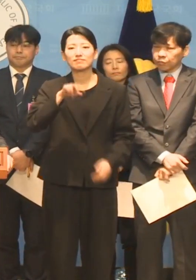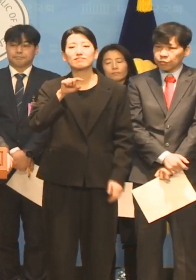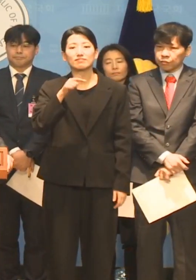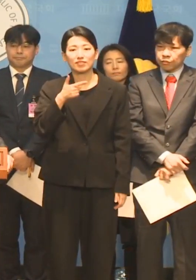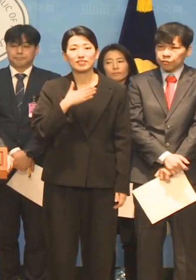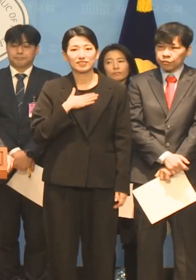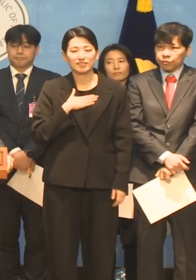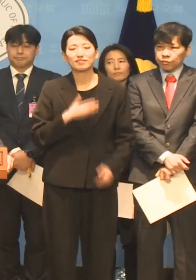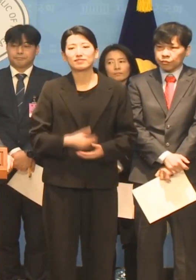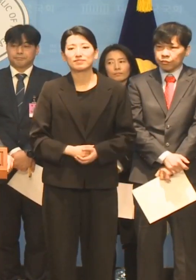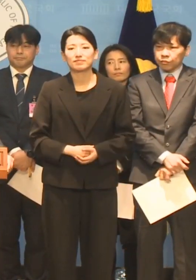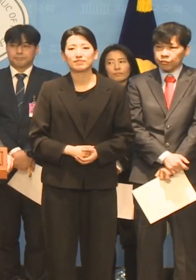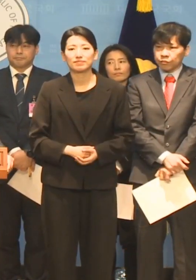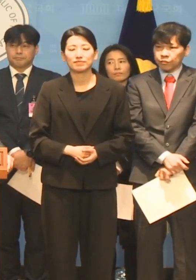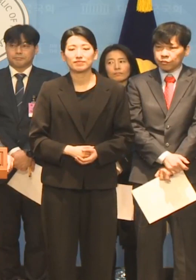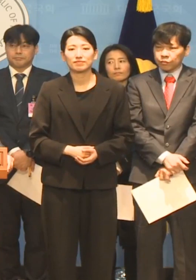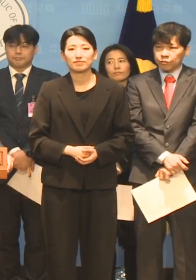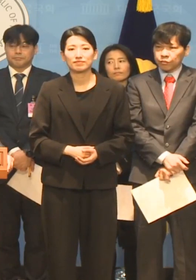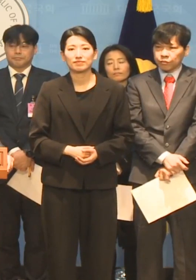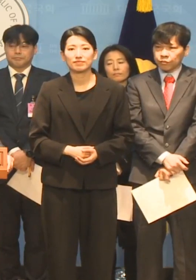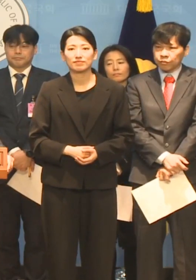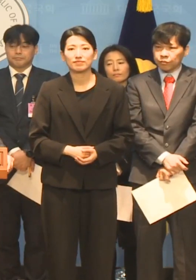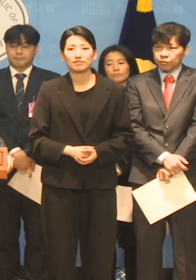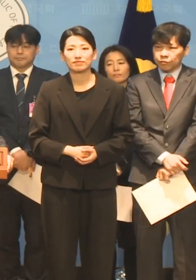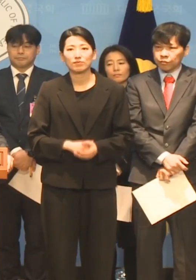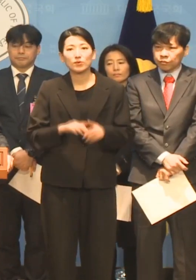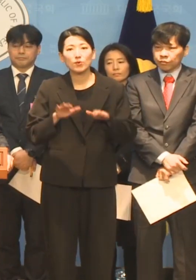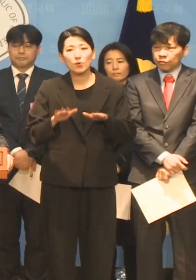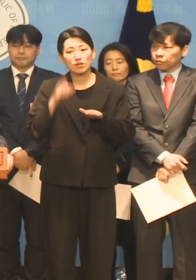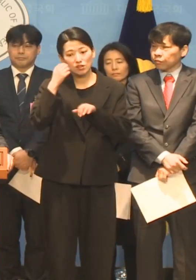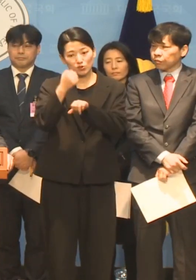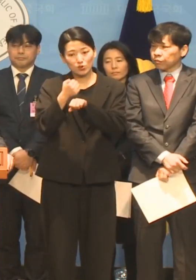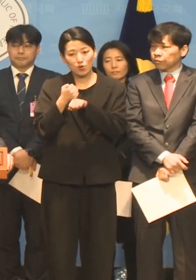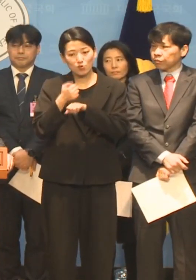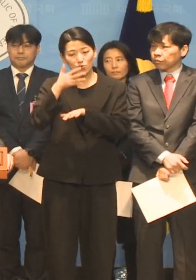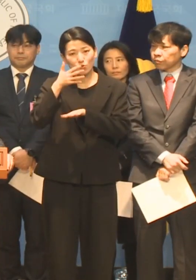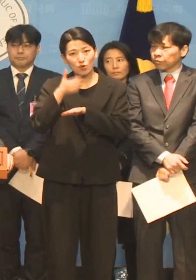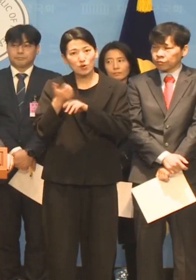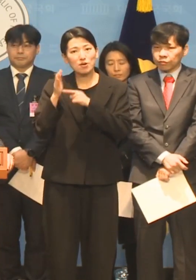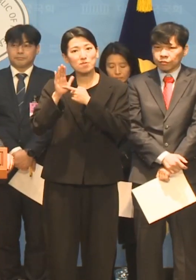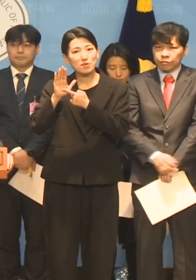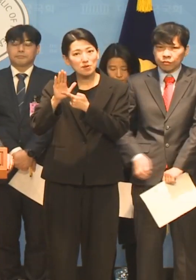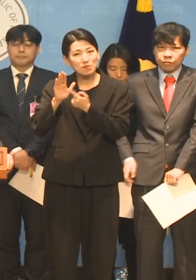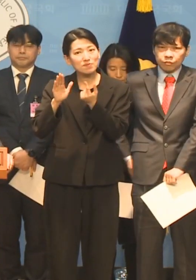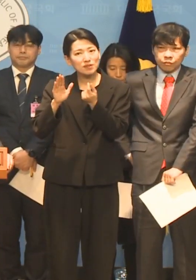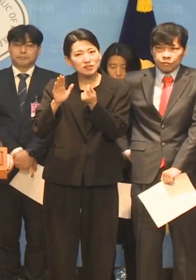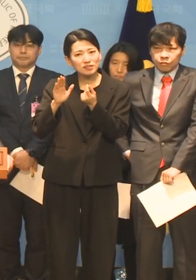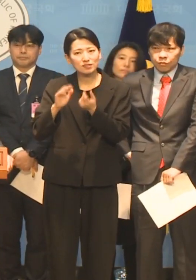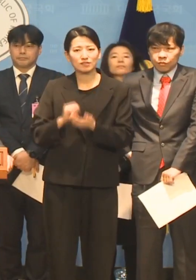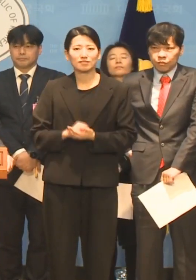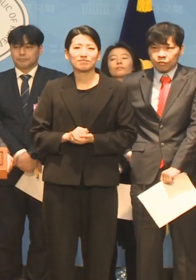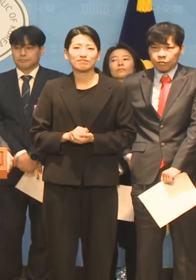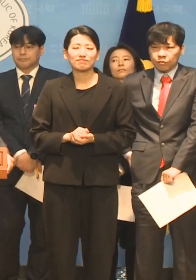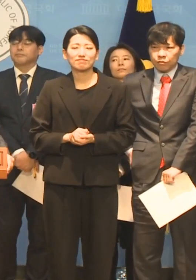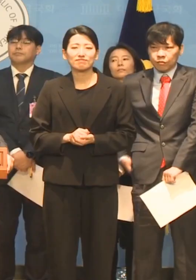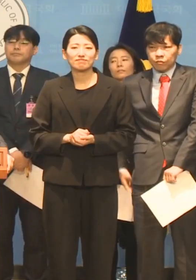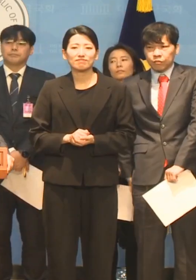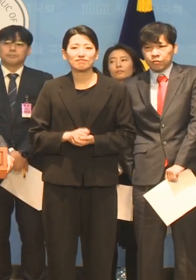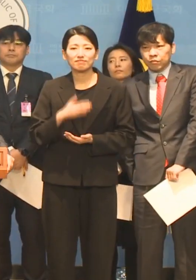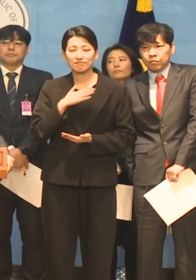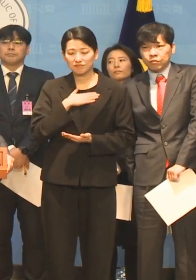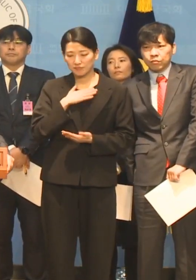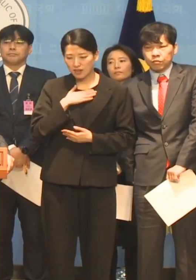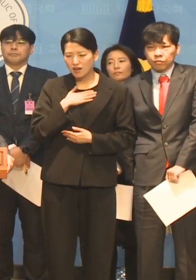정춘희입니다. 오늘 그 연구 결과 발표를 저도 이제 접하면서 거의